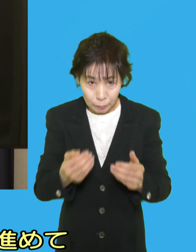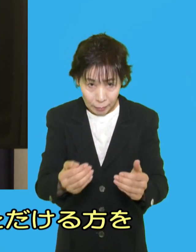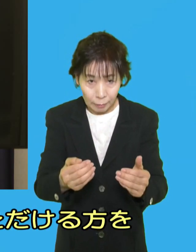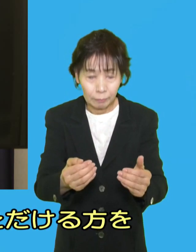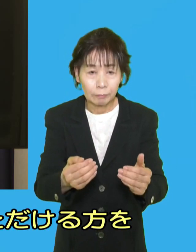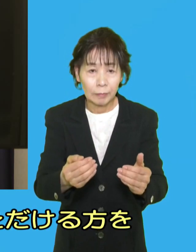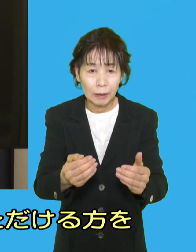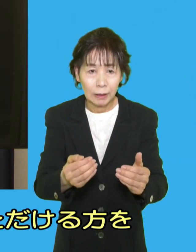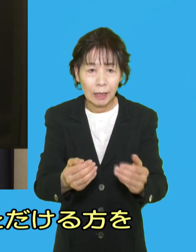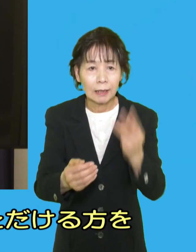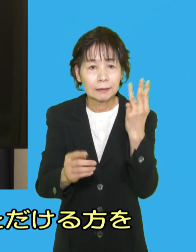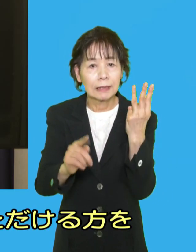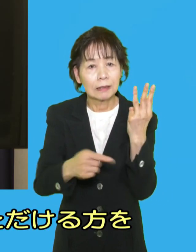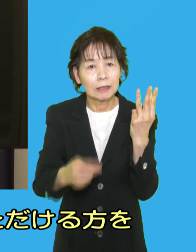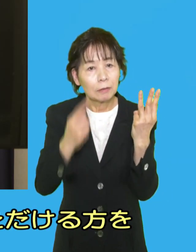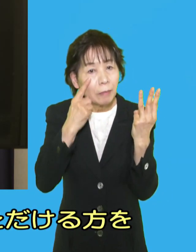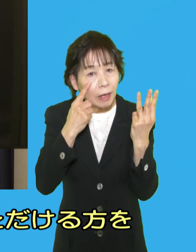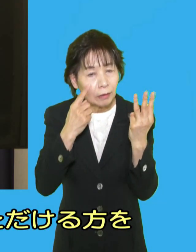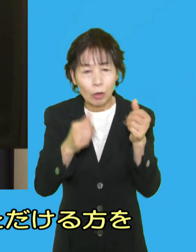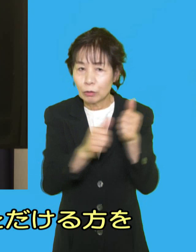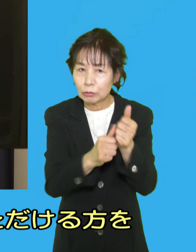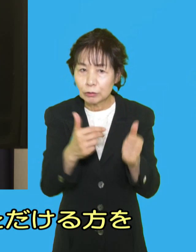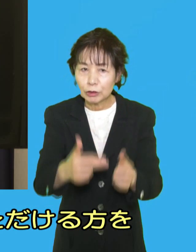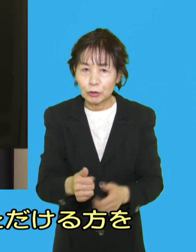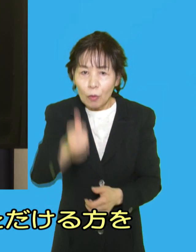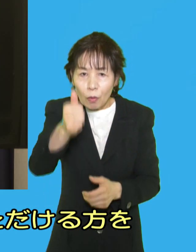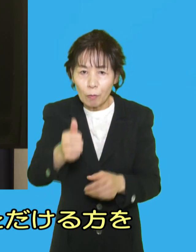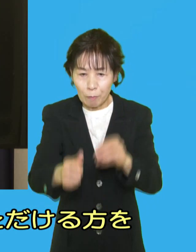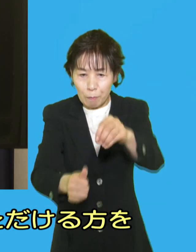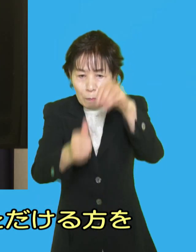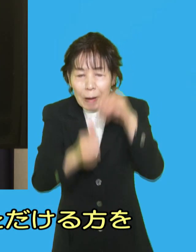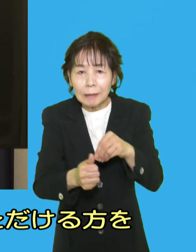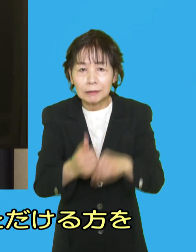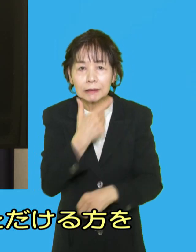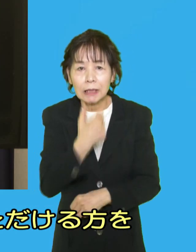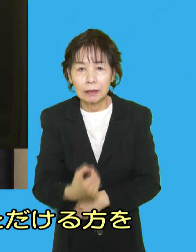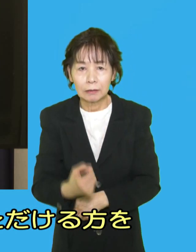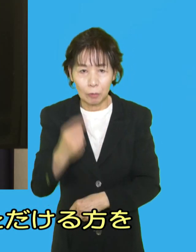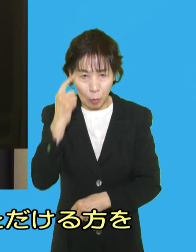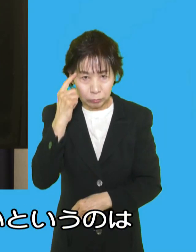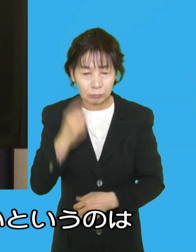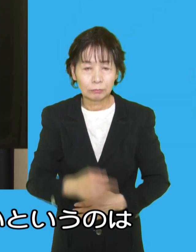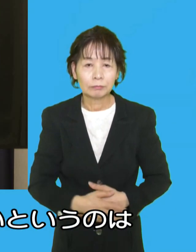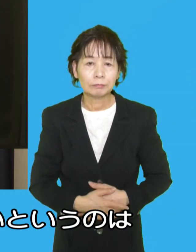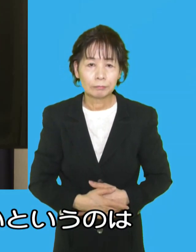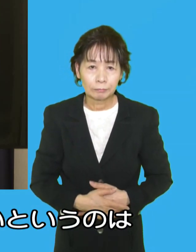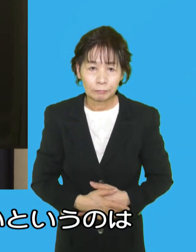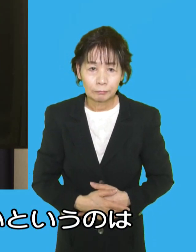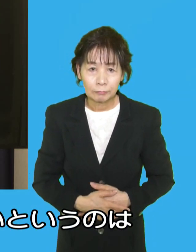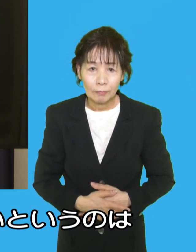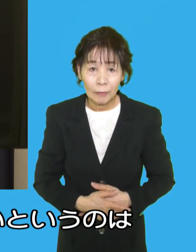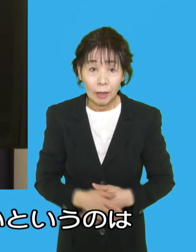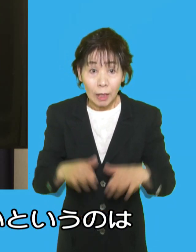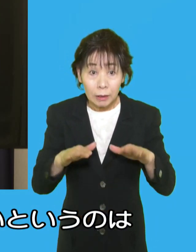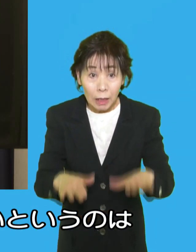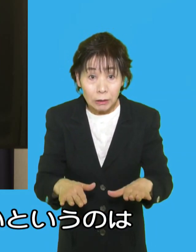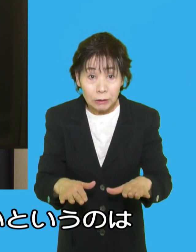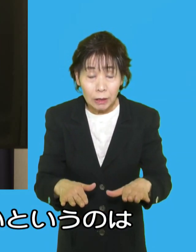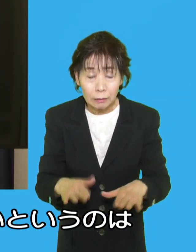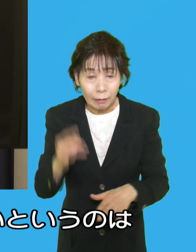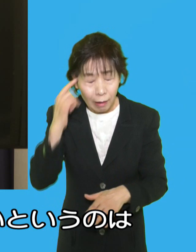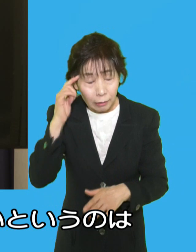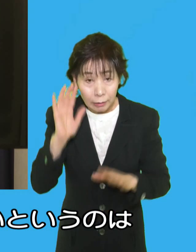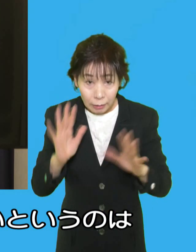ね、3人目の副市長についていただける方を選定したいなと思っています。 現時点で考えていない